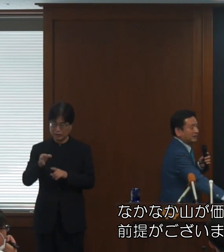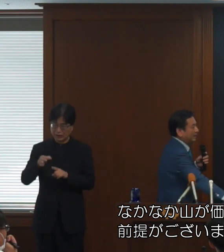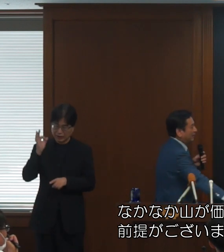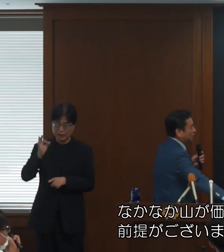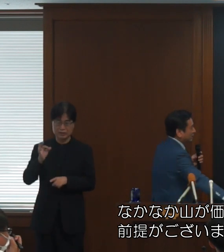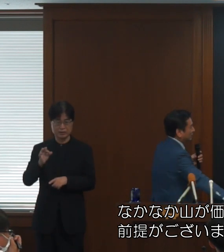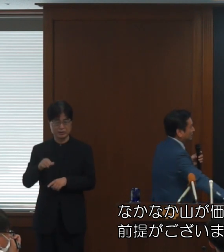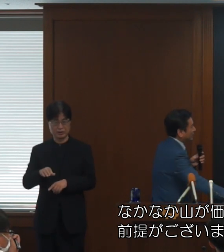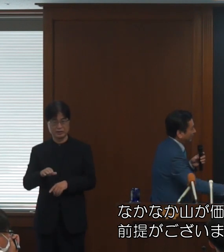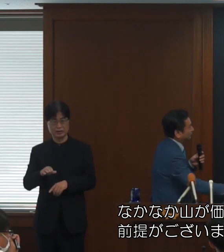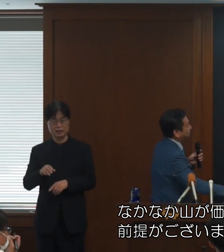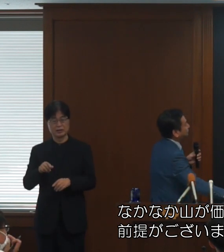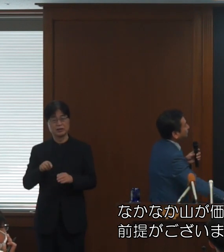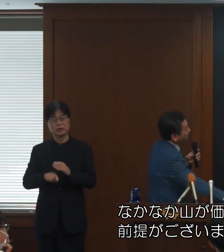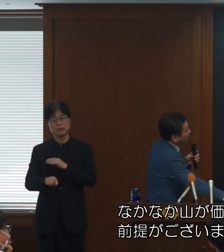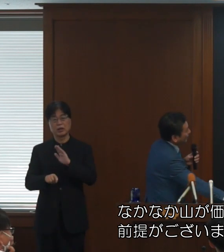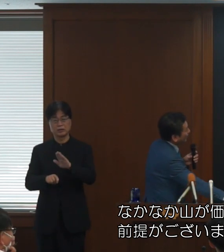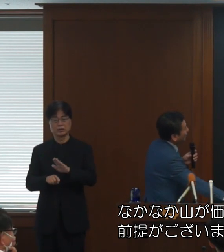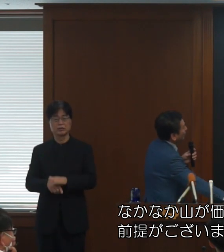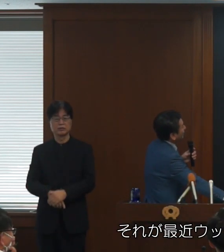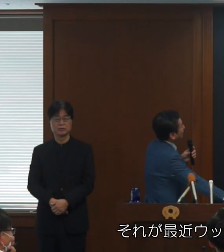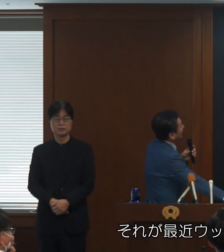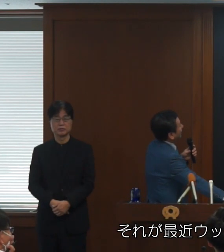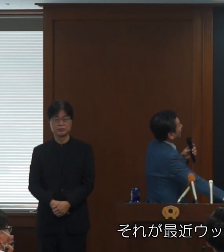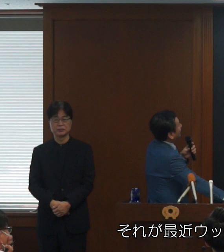前提がございます